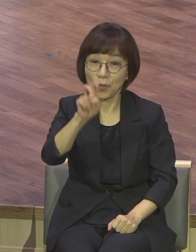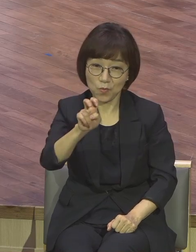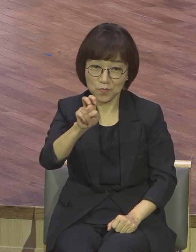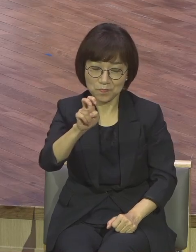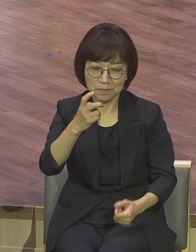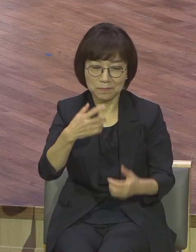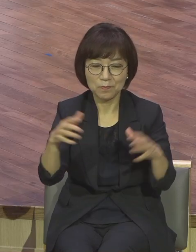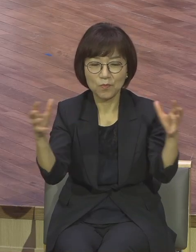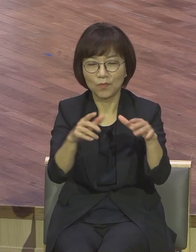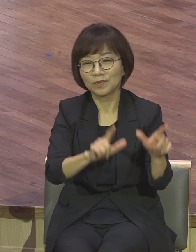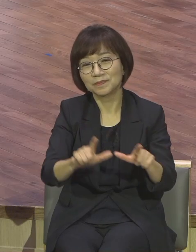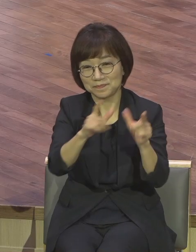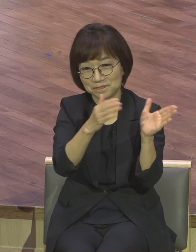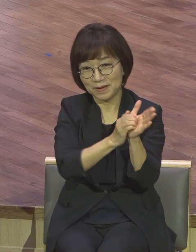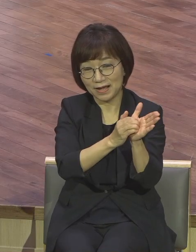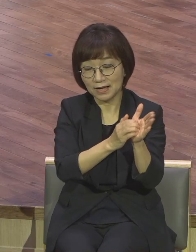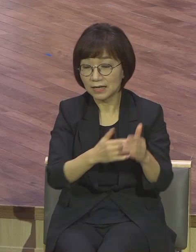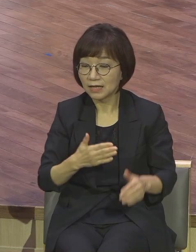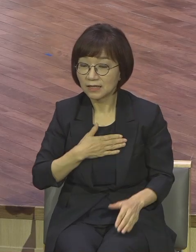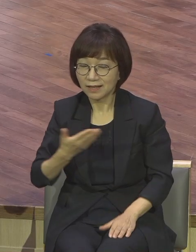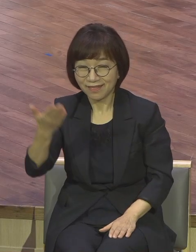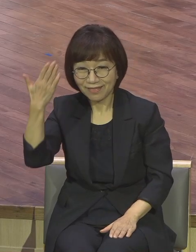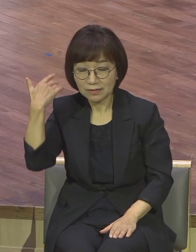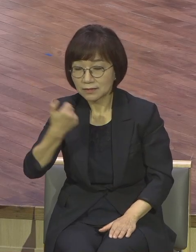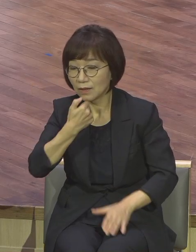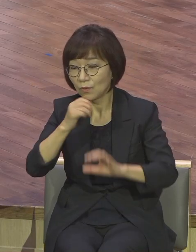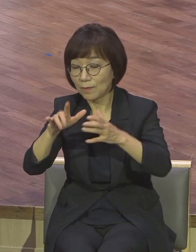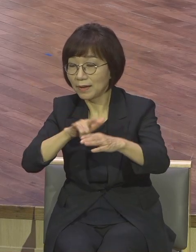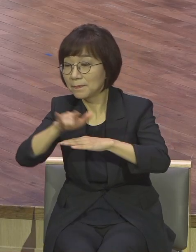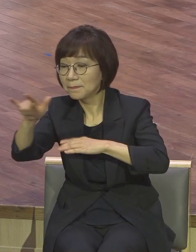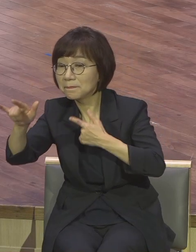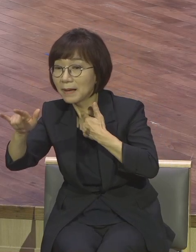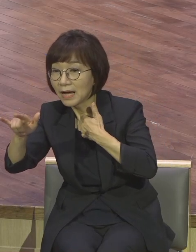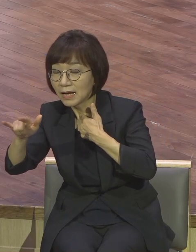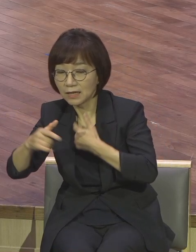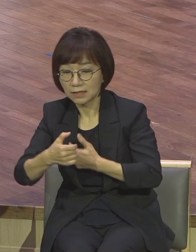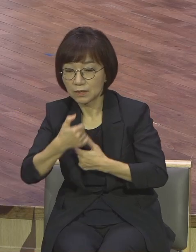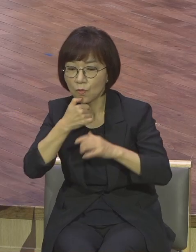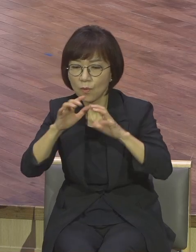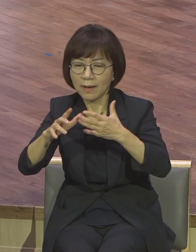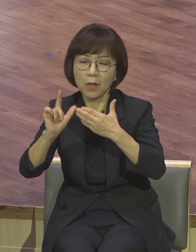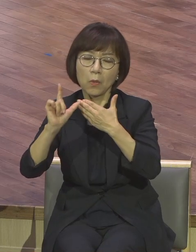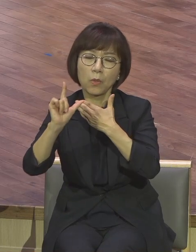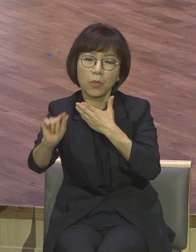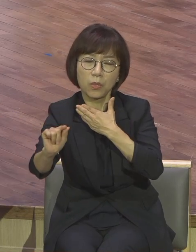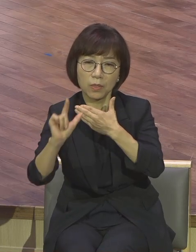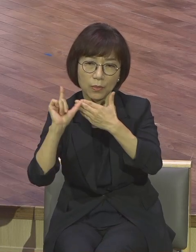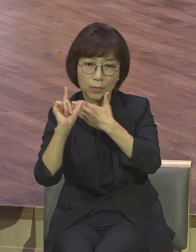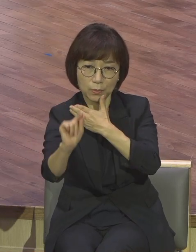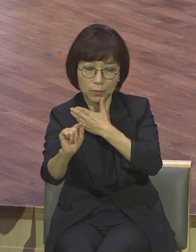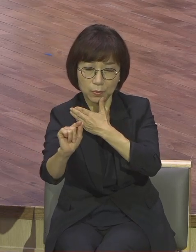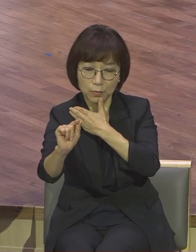로마성에서 빠져나와 외곽 외곽에 있는 공동묘지가 있어요